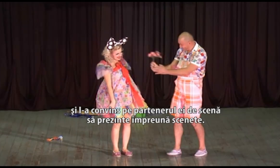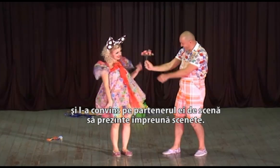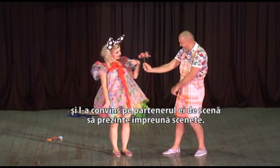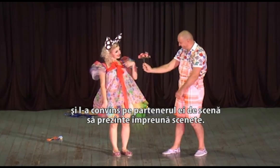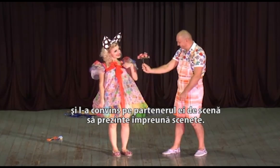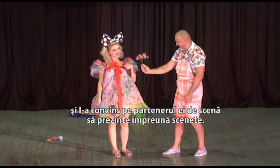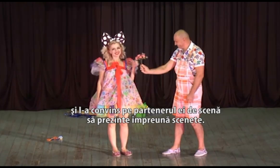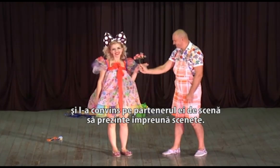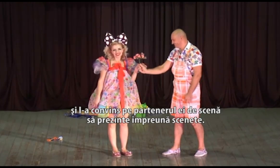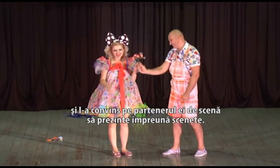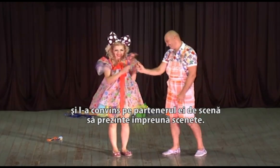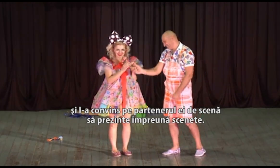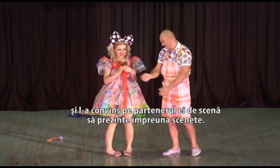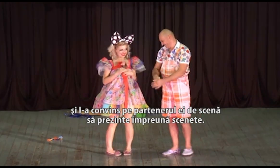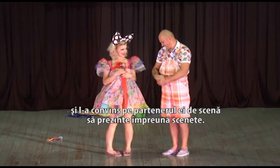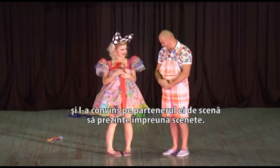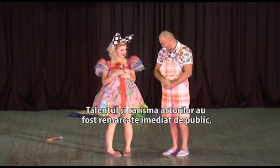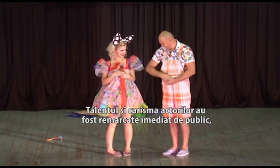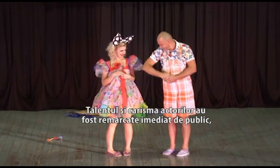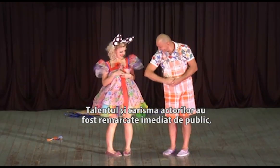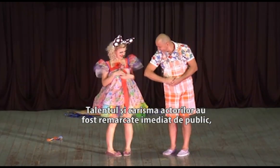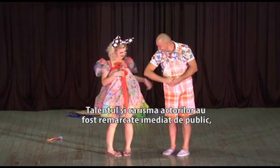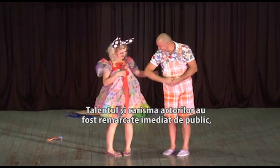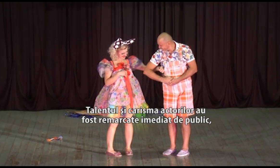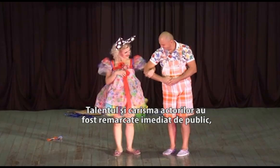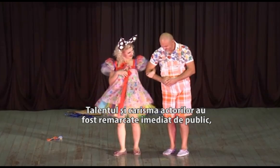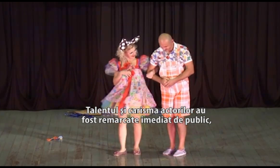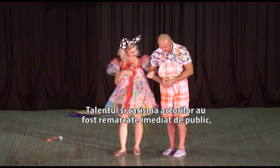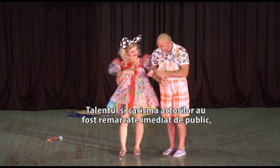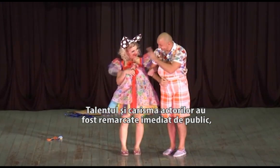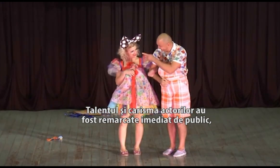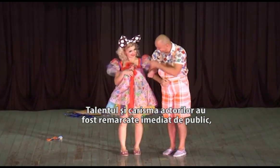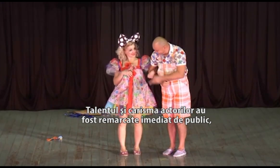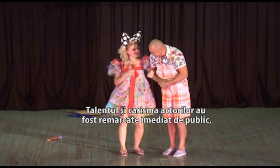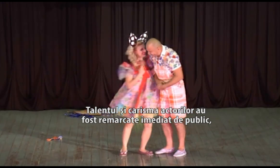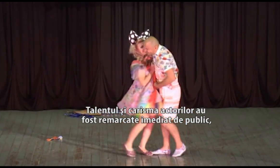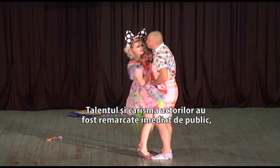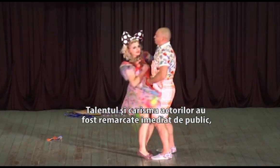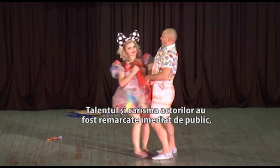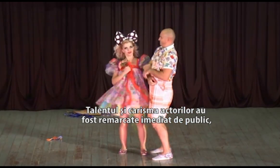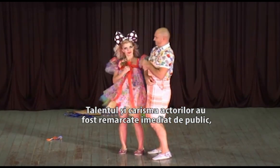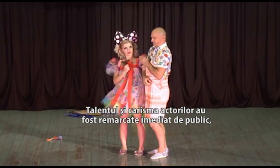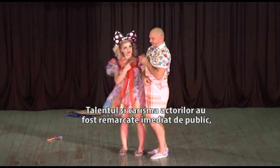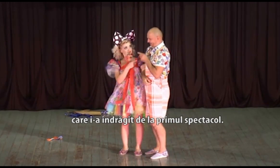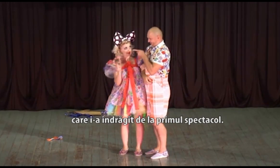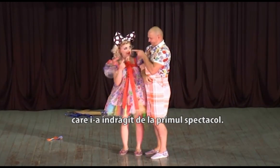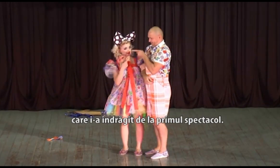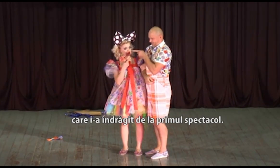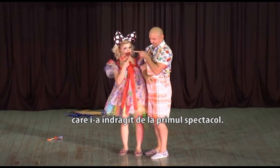de scenă să prezinte împreună scenete. Talentul și carisma actorilor au fost remarcate imediat de public, care i-a îndrăgit de